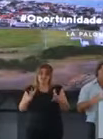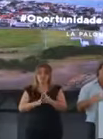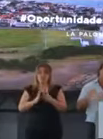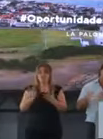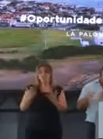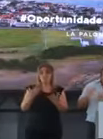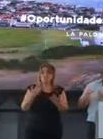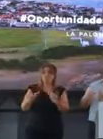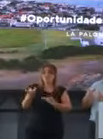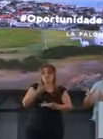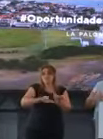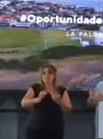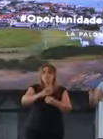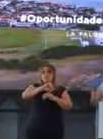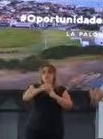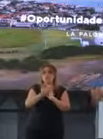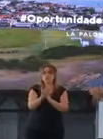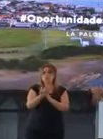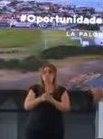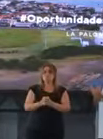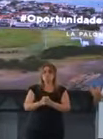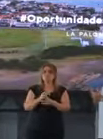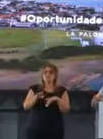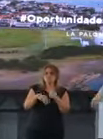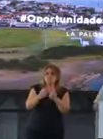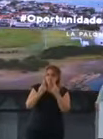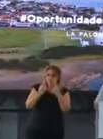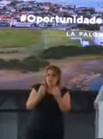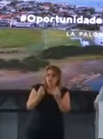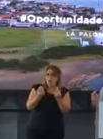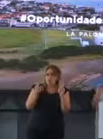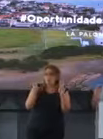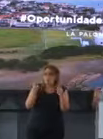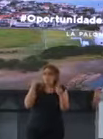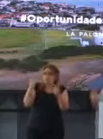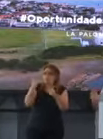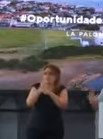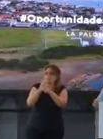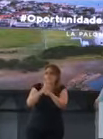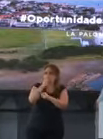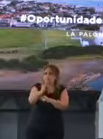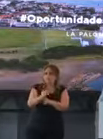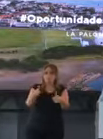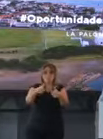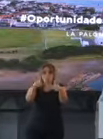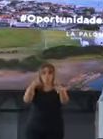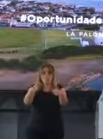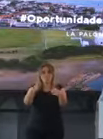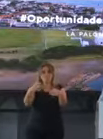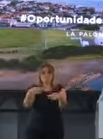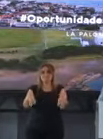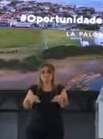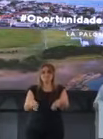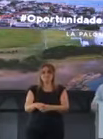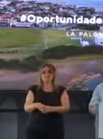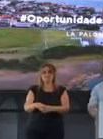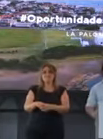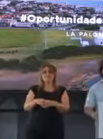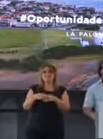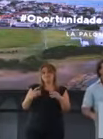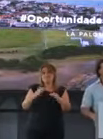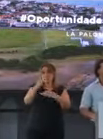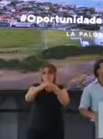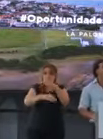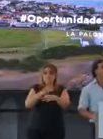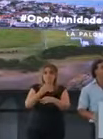Yo todavía quiero ver cómo despunta ese tema. Pero las primeras noticias son muy buenas. Es una prédica